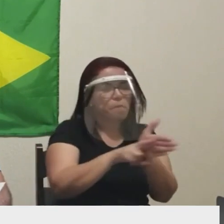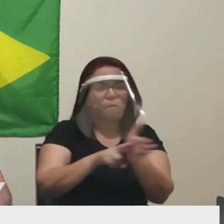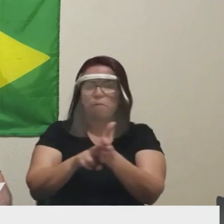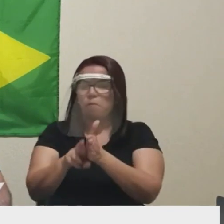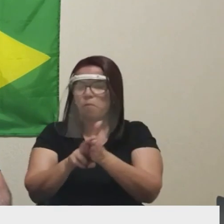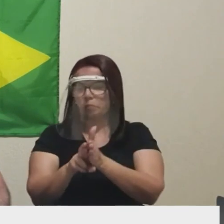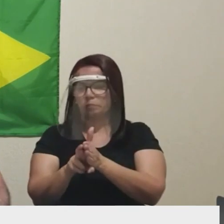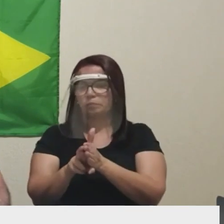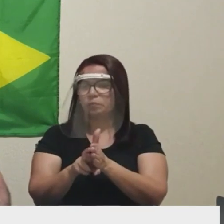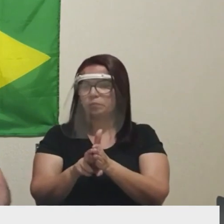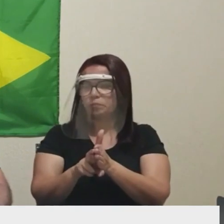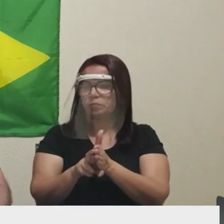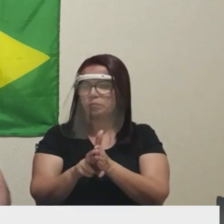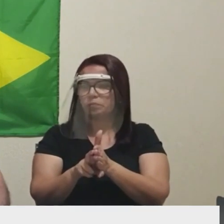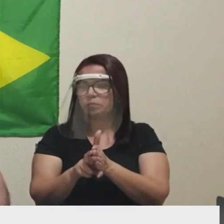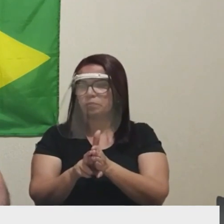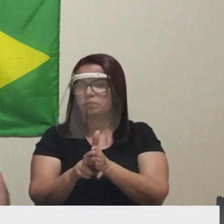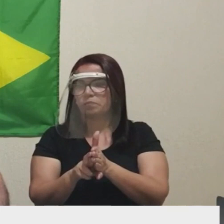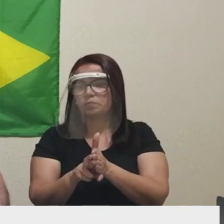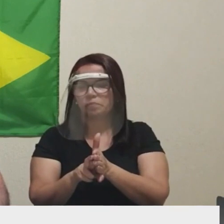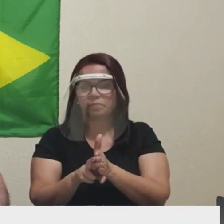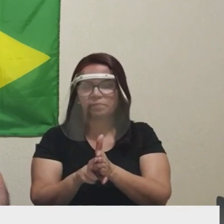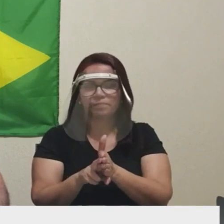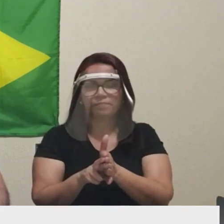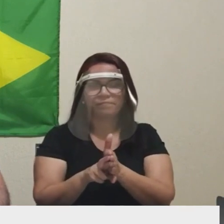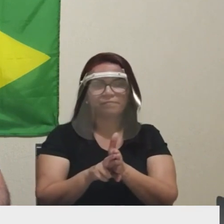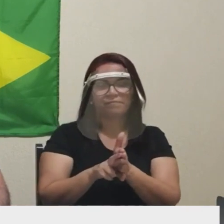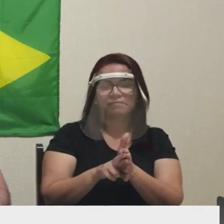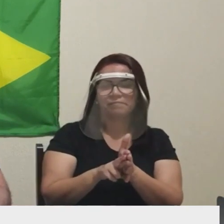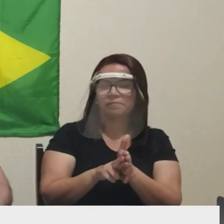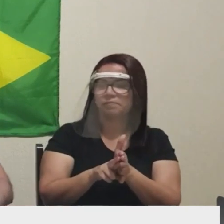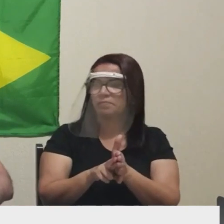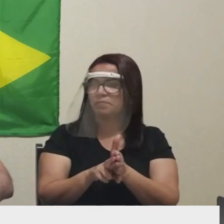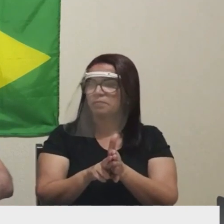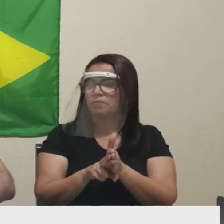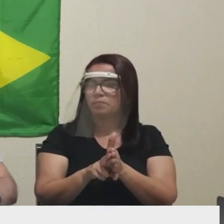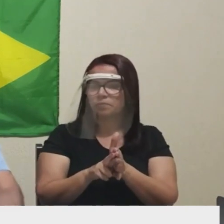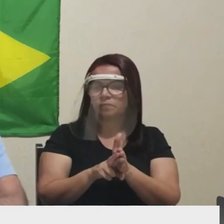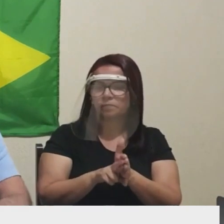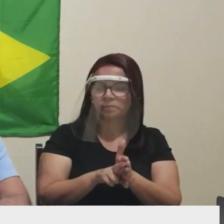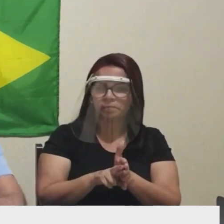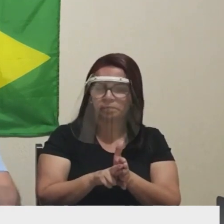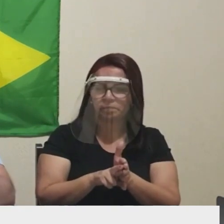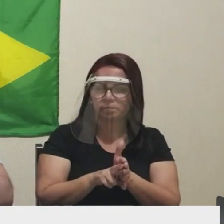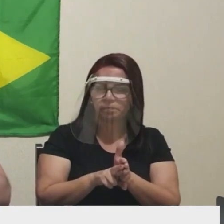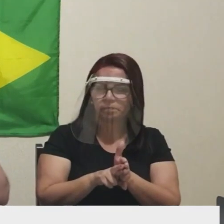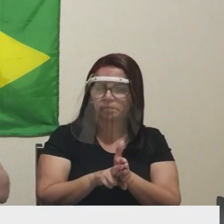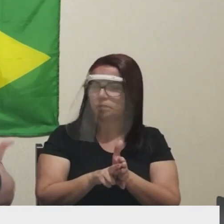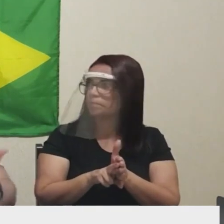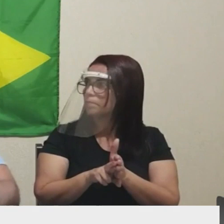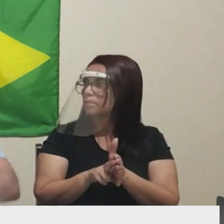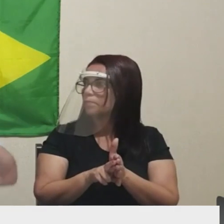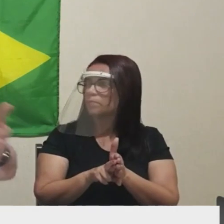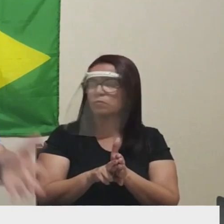Inclusive, né, tá, o mundo está para ter a super bateria de nióbio e grafeno. E onde, o que, que é que acontece com essa, por que a